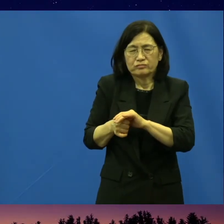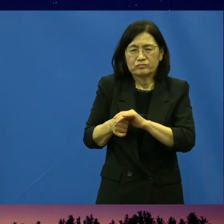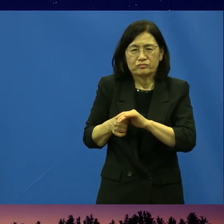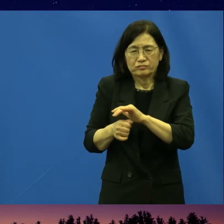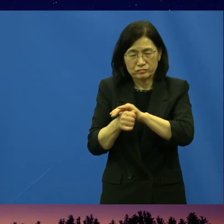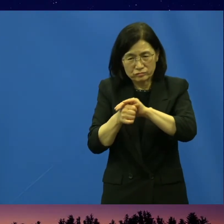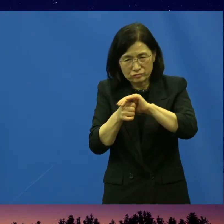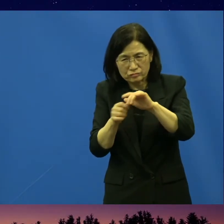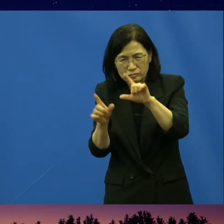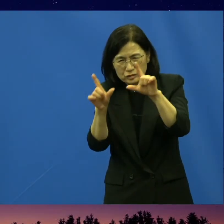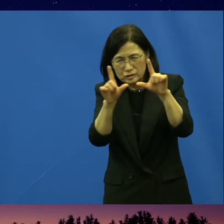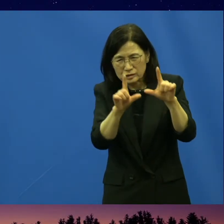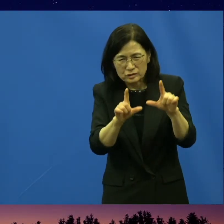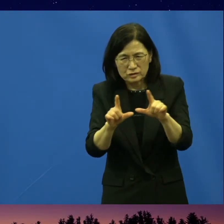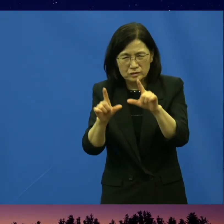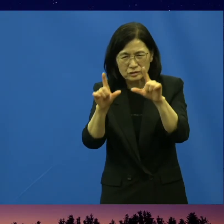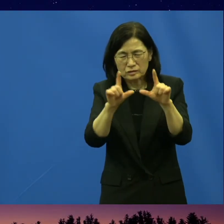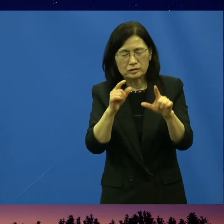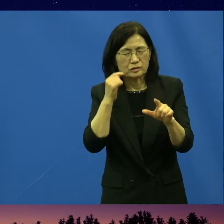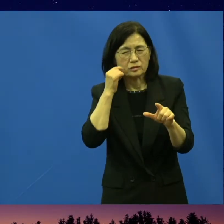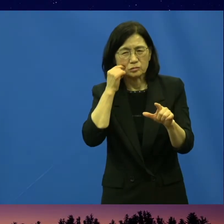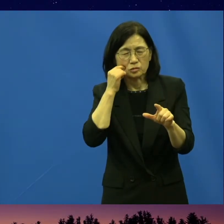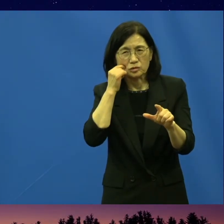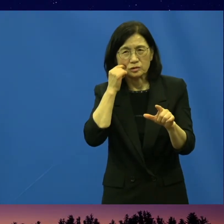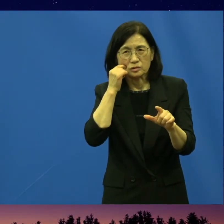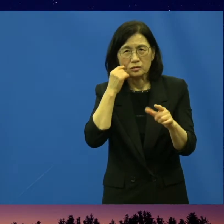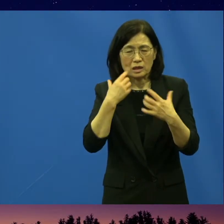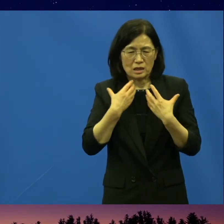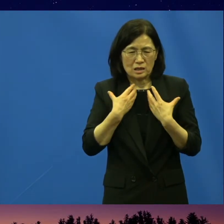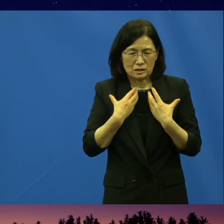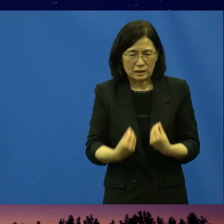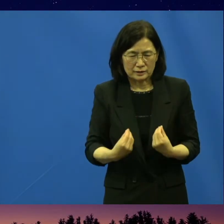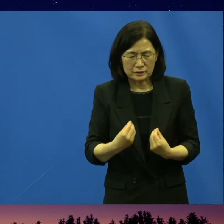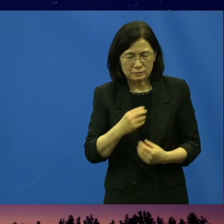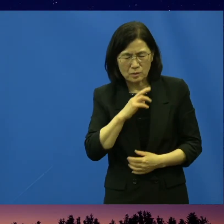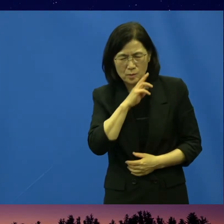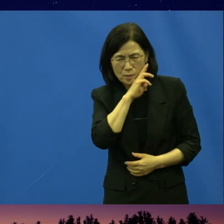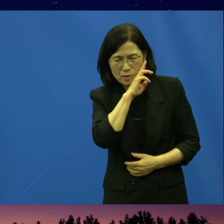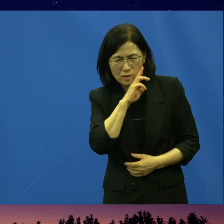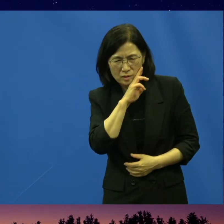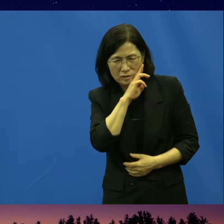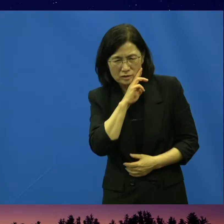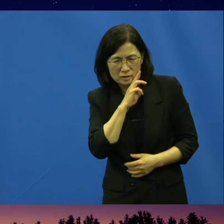마귀가 그 두려움에 사로잡혀서 아무것도 못하도록 낙심하도록 의심하도록